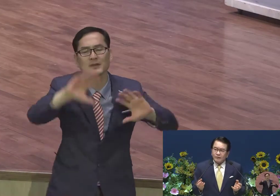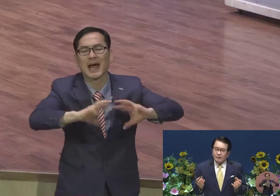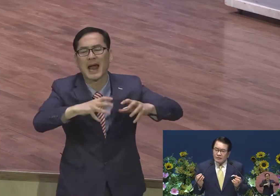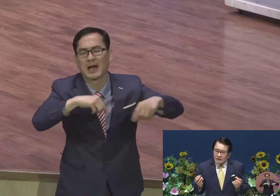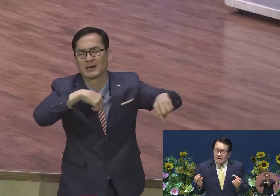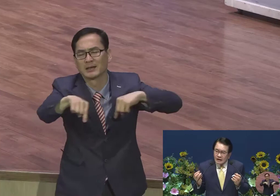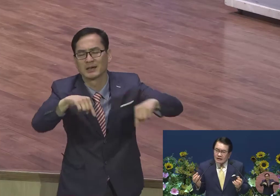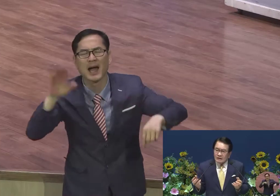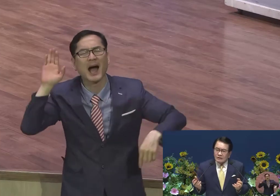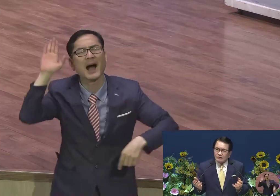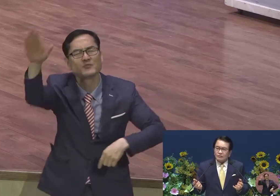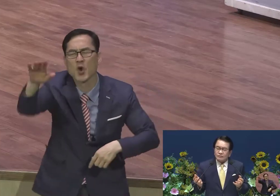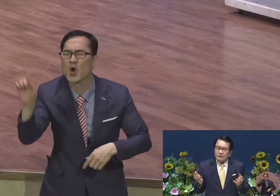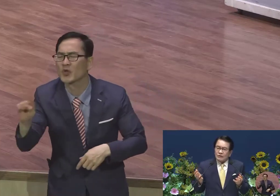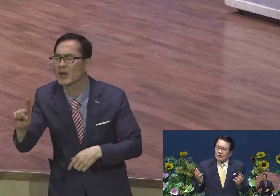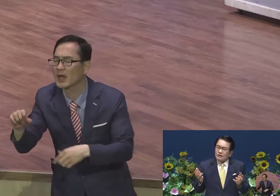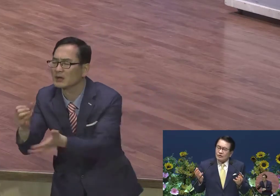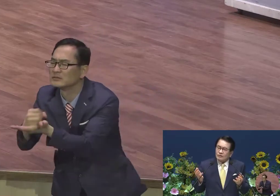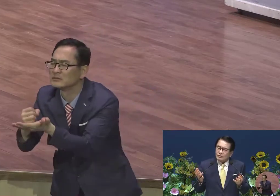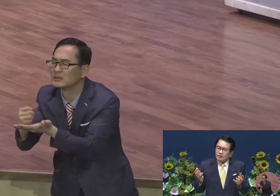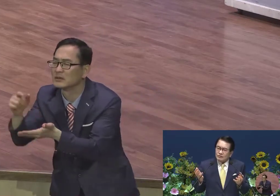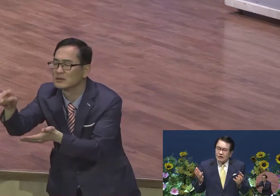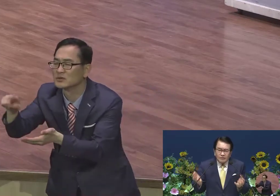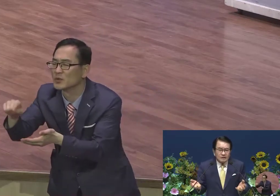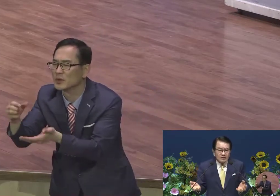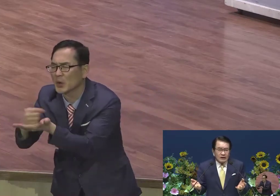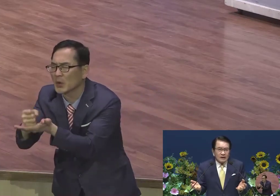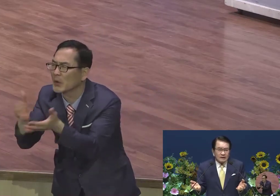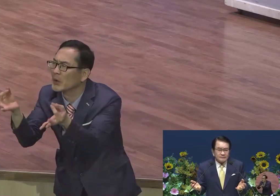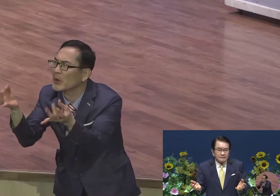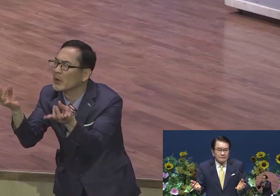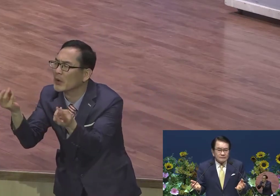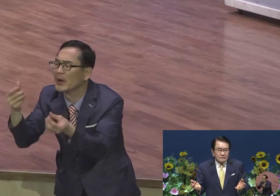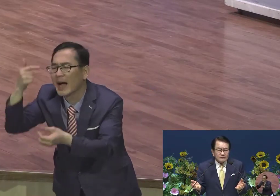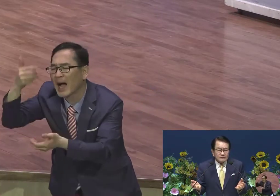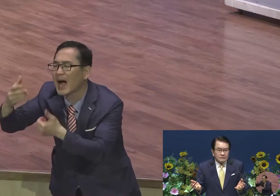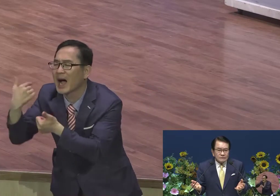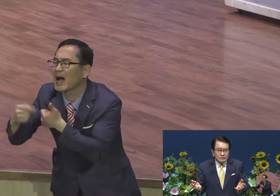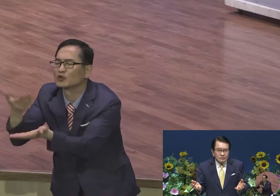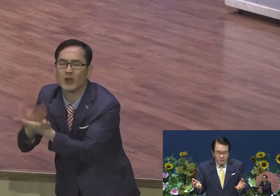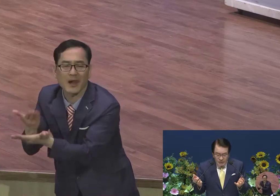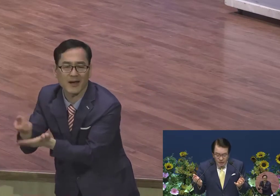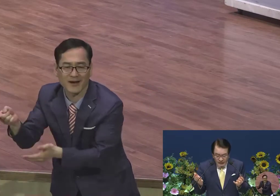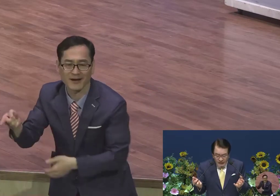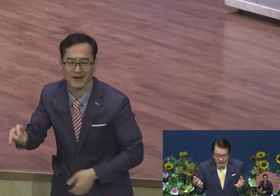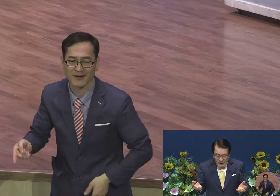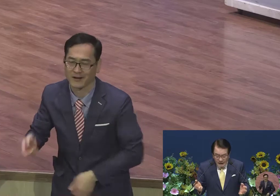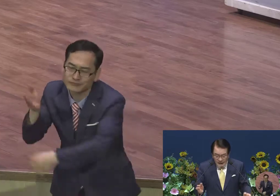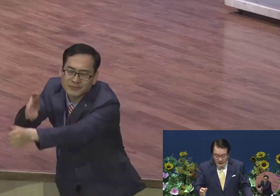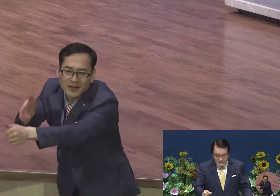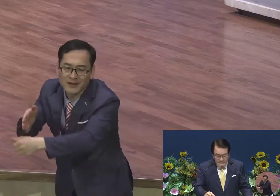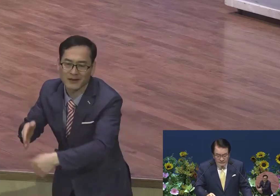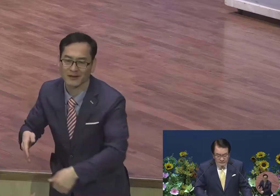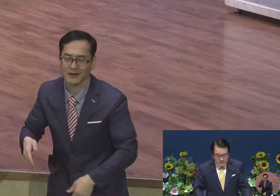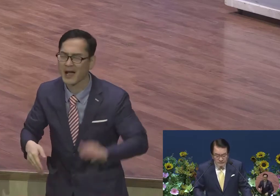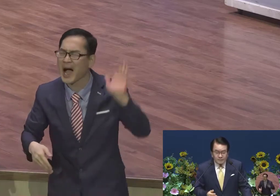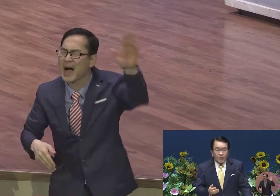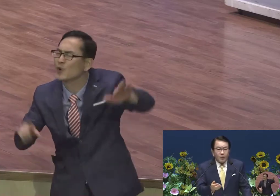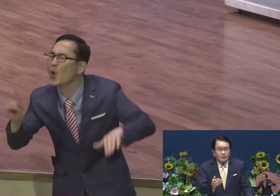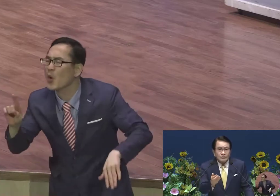나라가 앞으로 어떻게 될 거냐 좀 점을 쳐달라 미리 좀 가르쳐달라